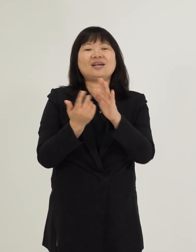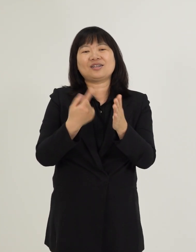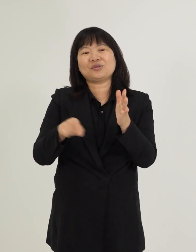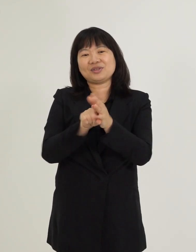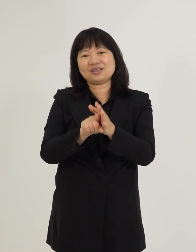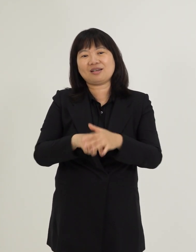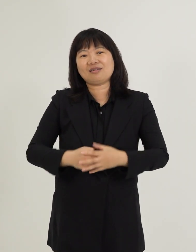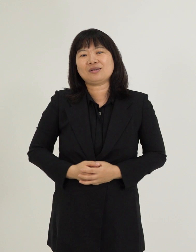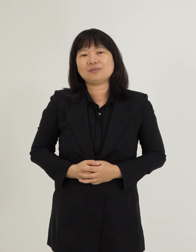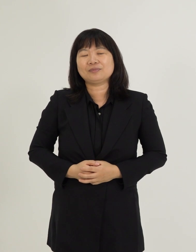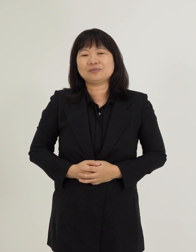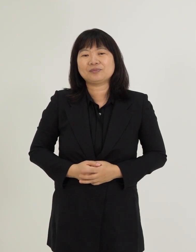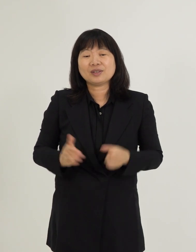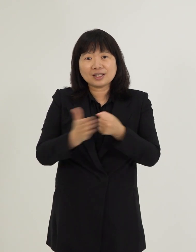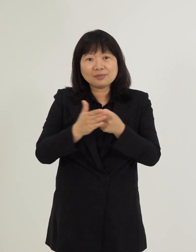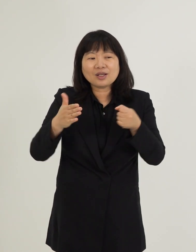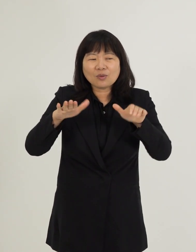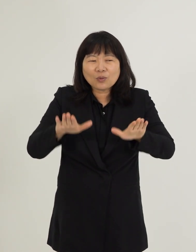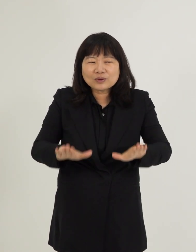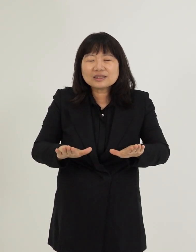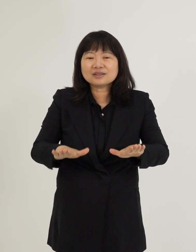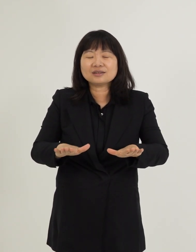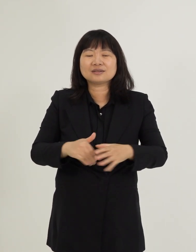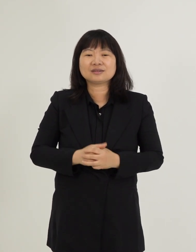생애였어요. 그러니까 오늘 이